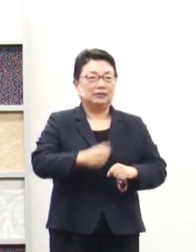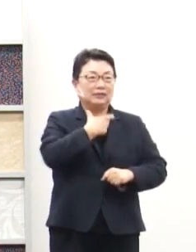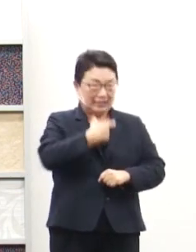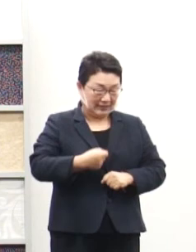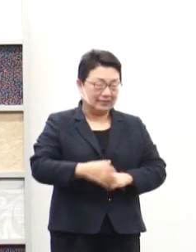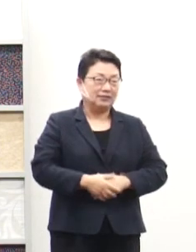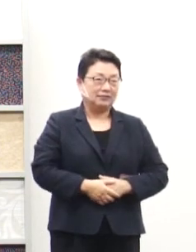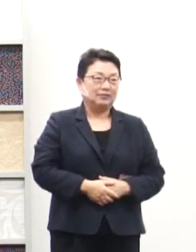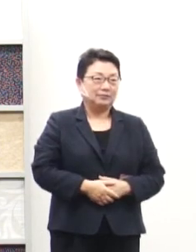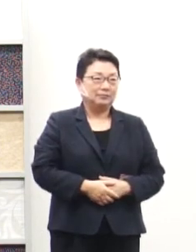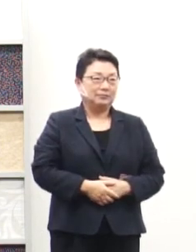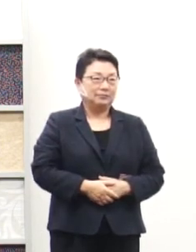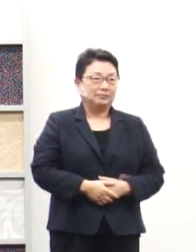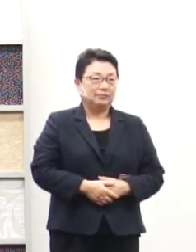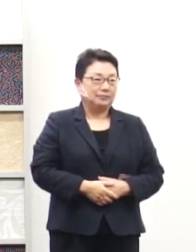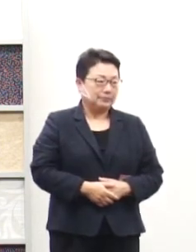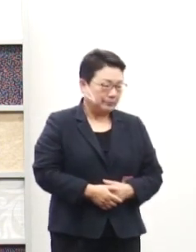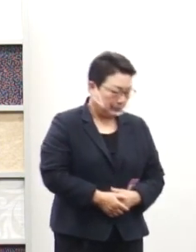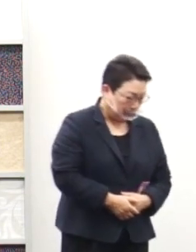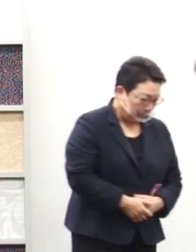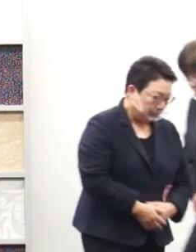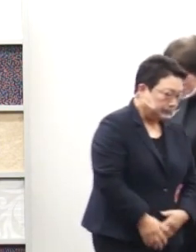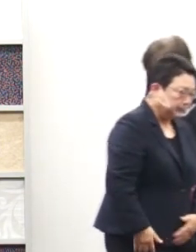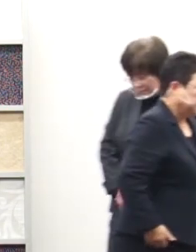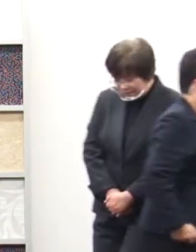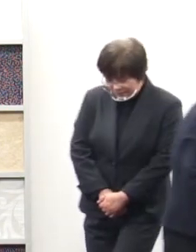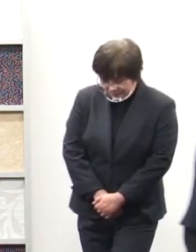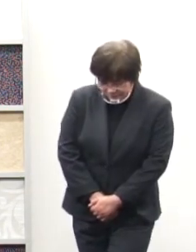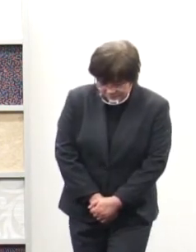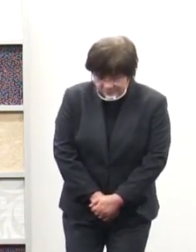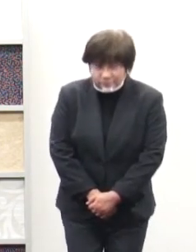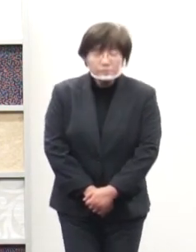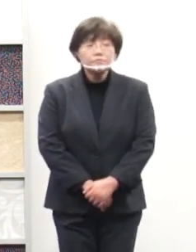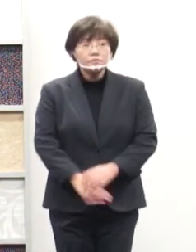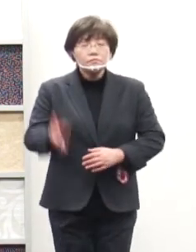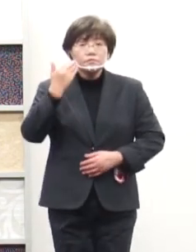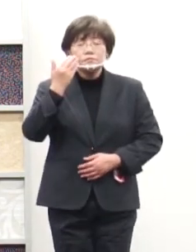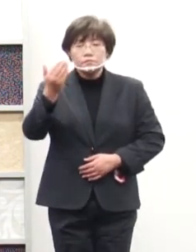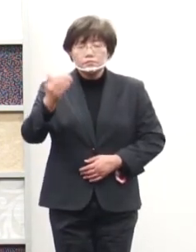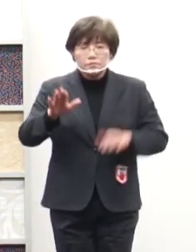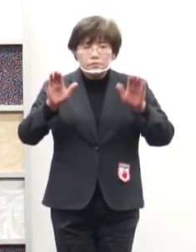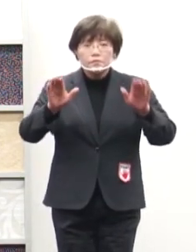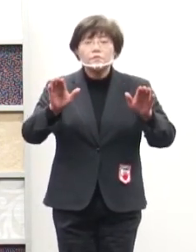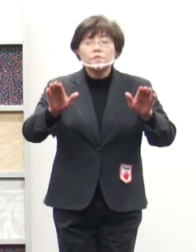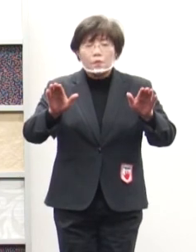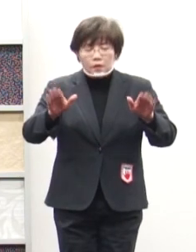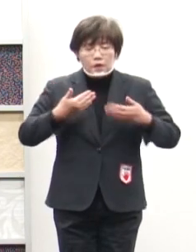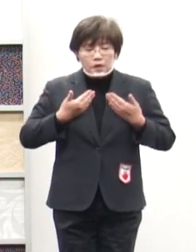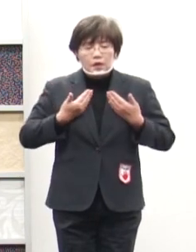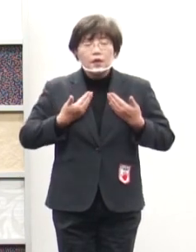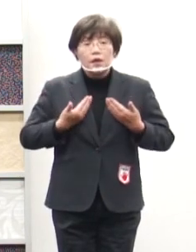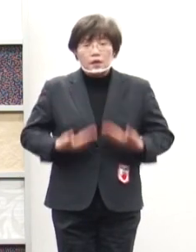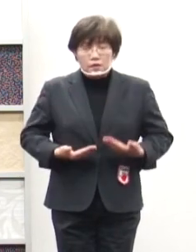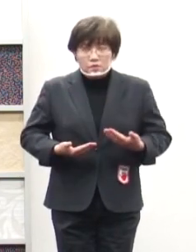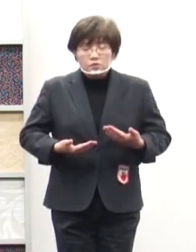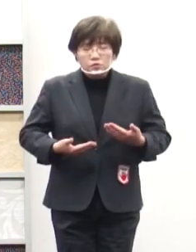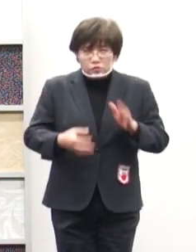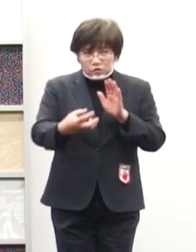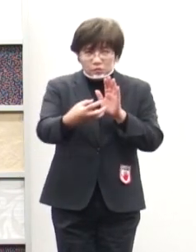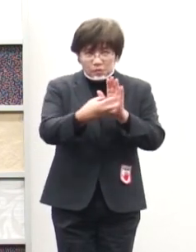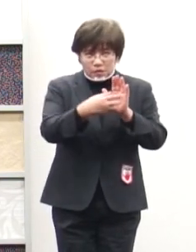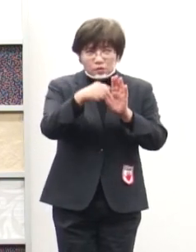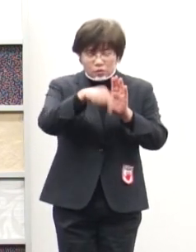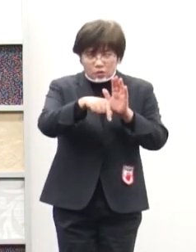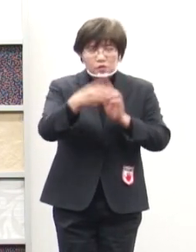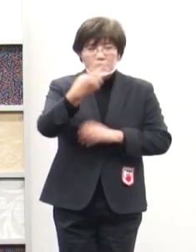。 そういう意味では話に戻りますけど、今回その2000点のグリーンゾーンの申請があったとかということは理解が得られたっていう。